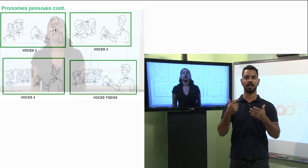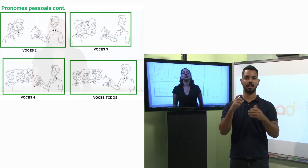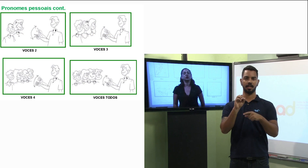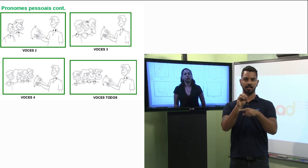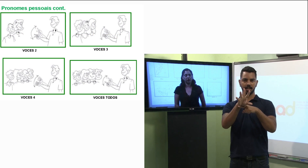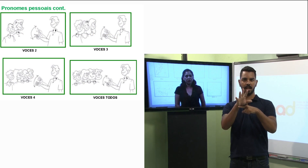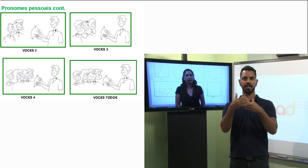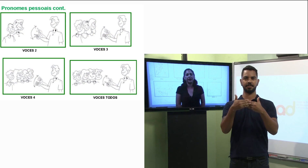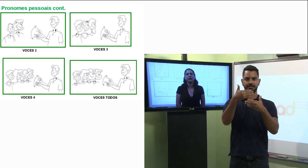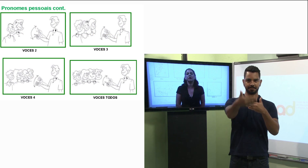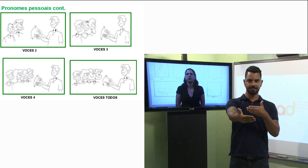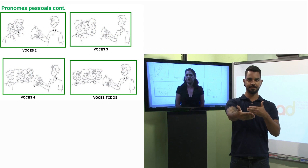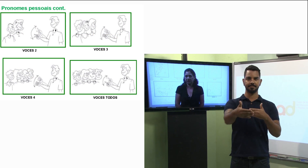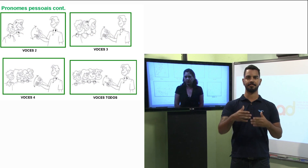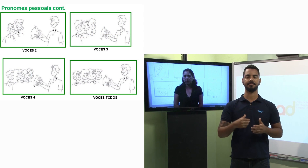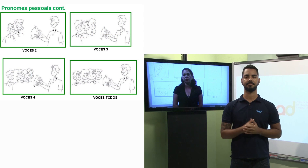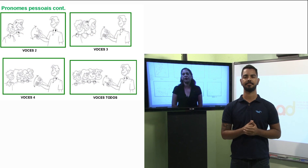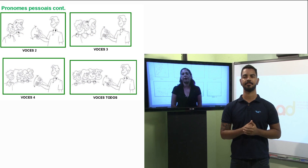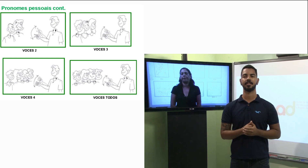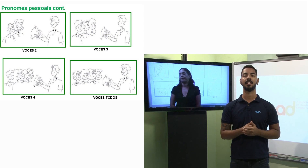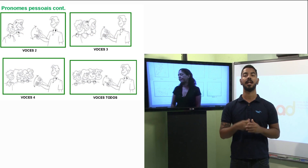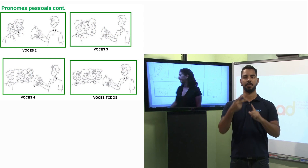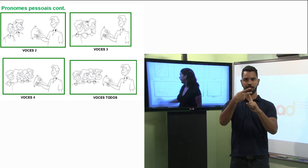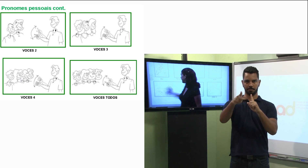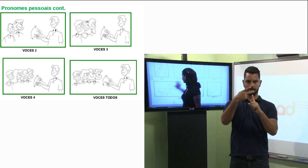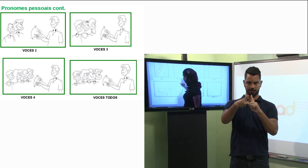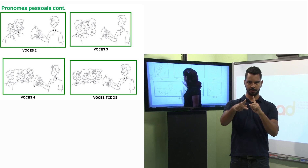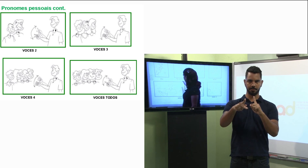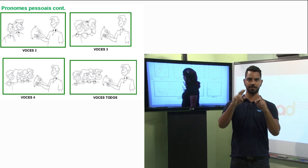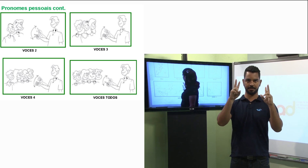slide. Continuando ainda com o sistema pronominal.